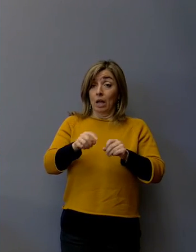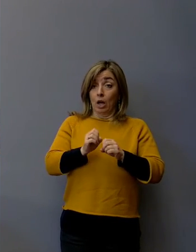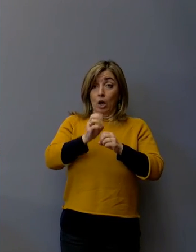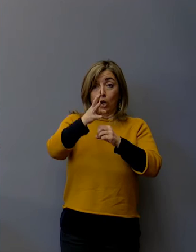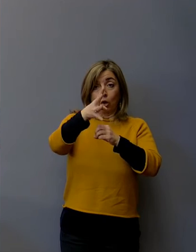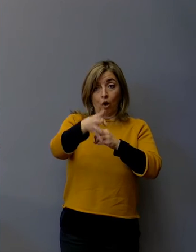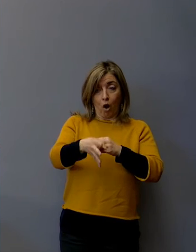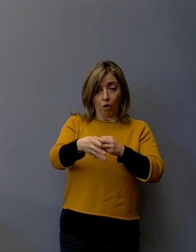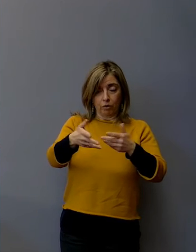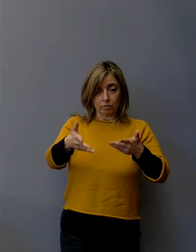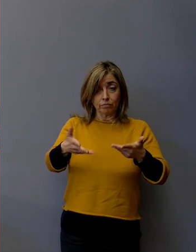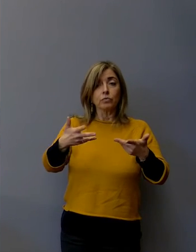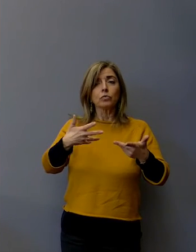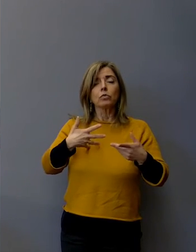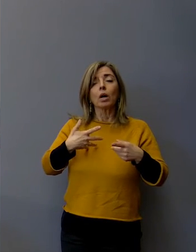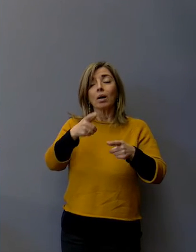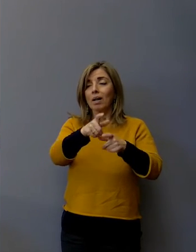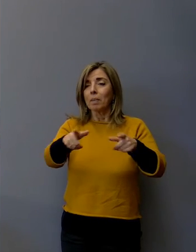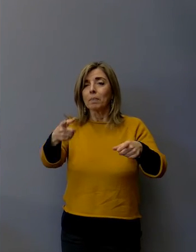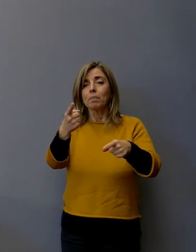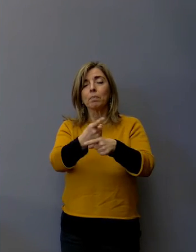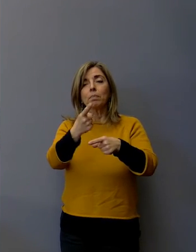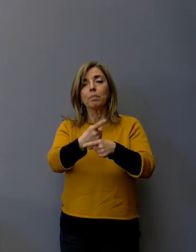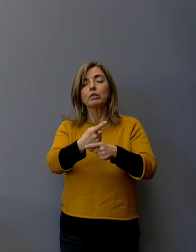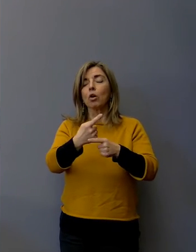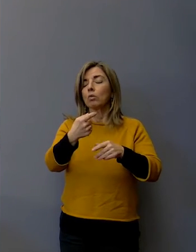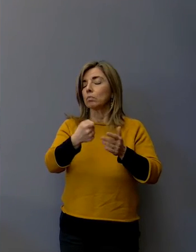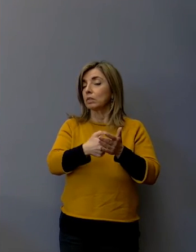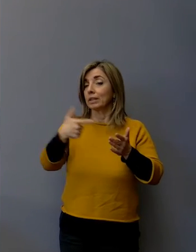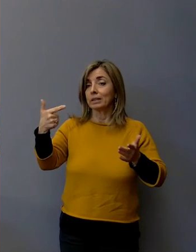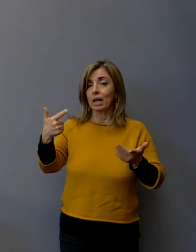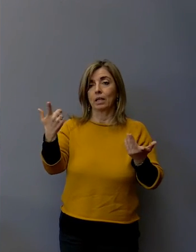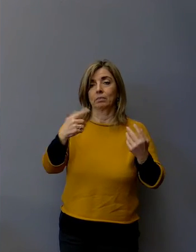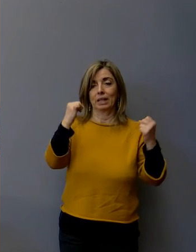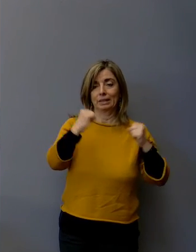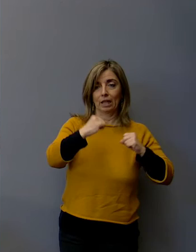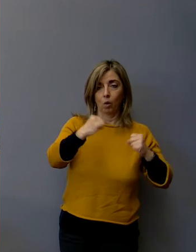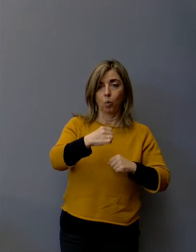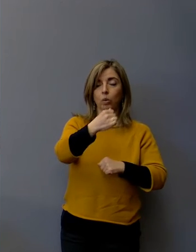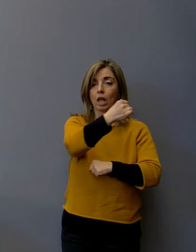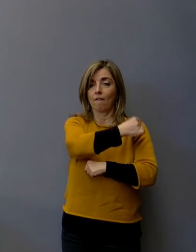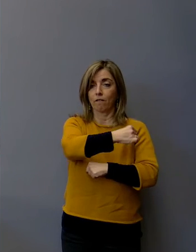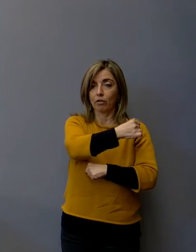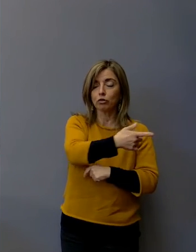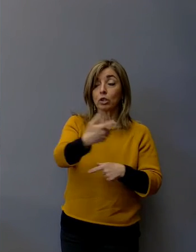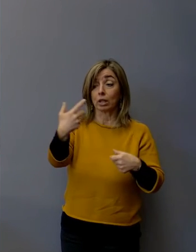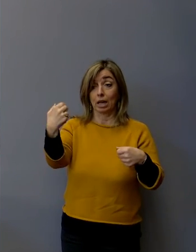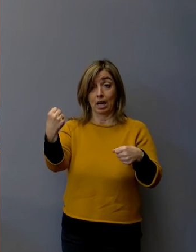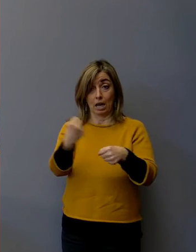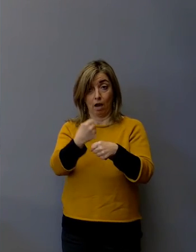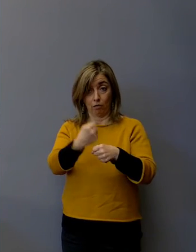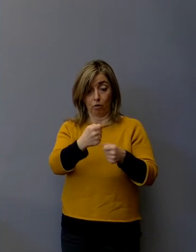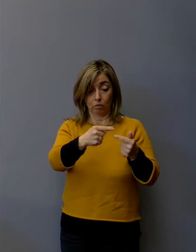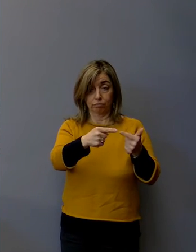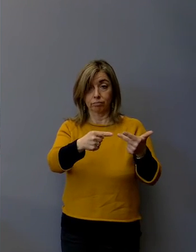bisogni essenziali che sono il bisogno della salute e quindi vaccini bisogno del lavoro e quante